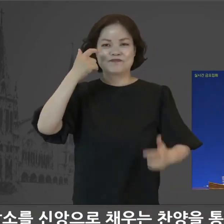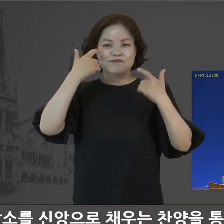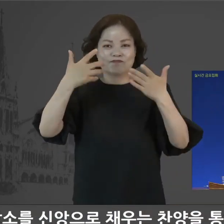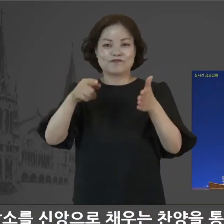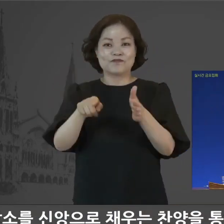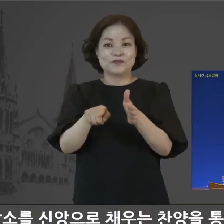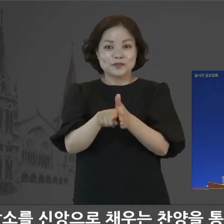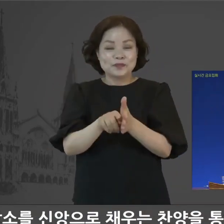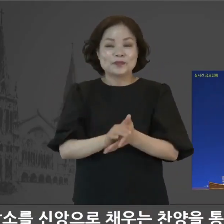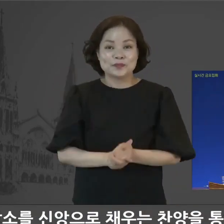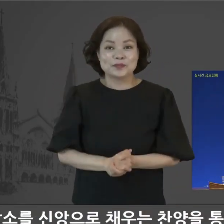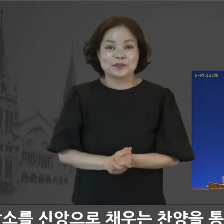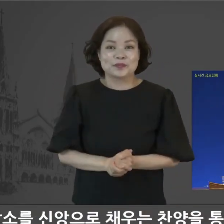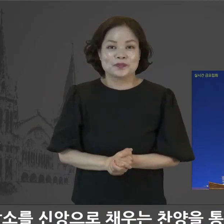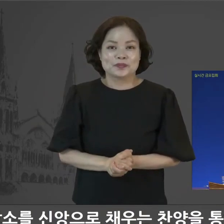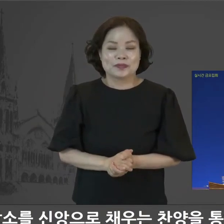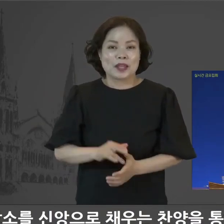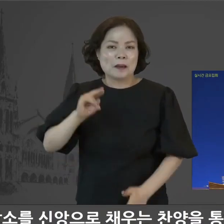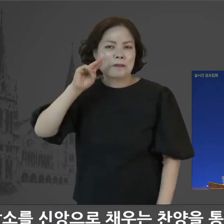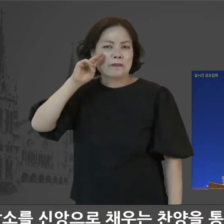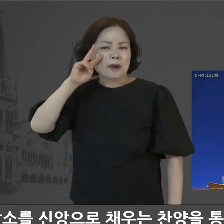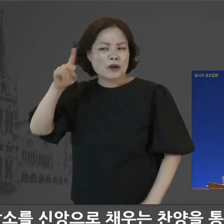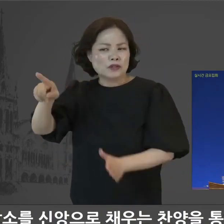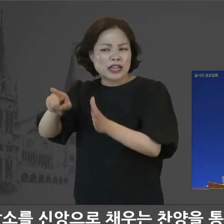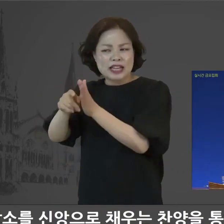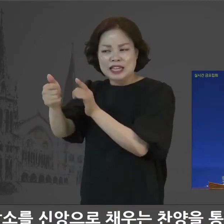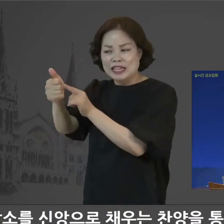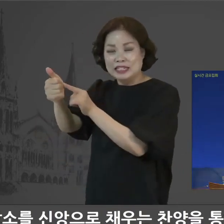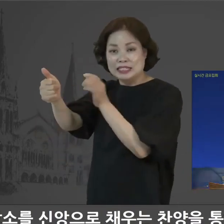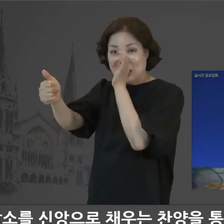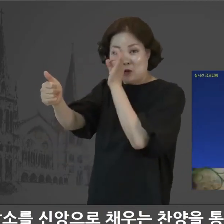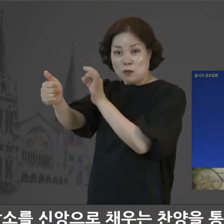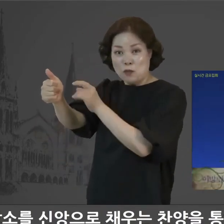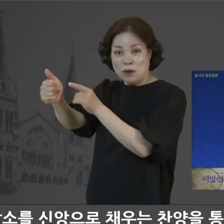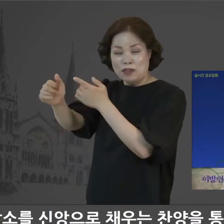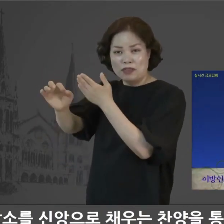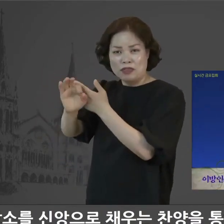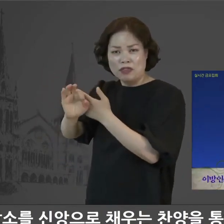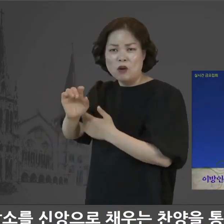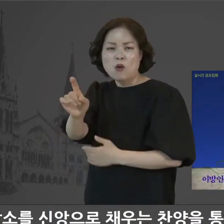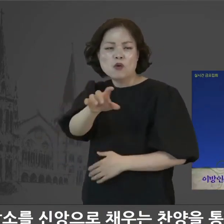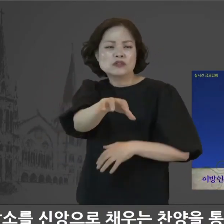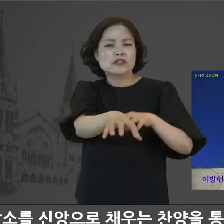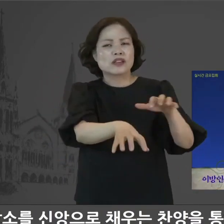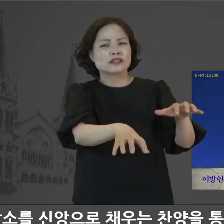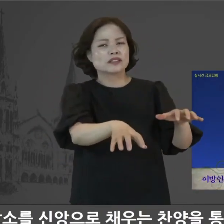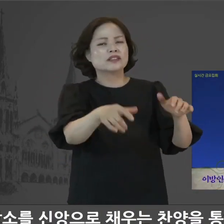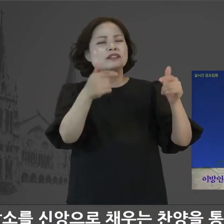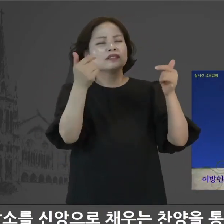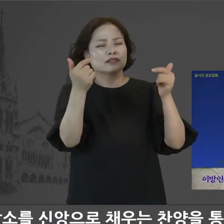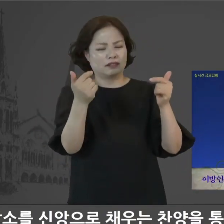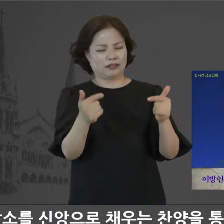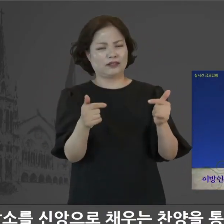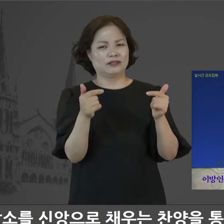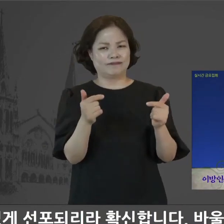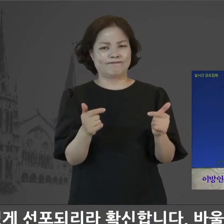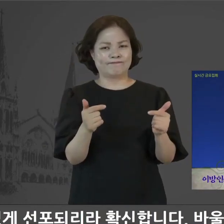확신합니다. 바울의 신앙을 보면 어디 있든지 간에 언제든지